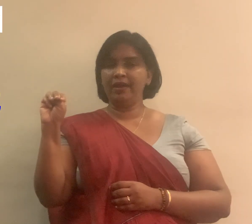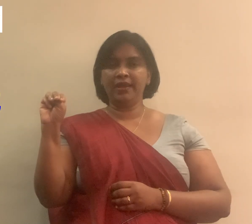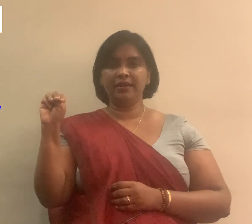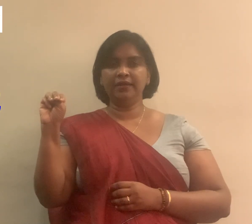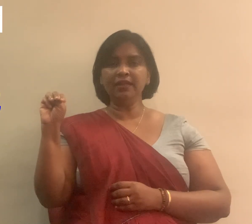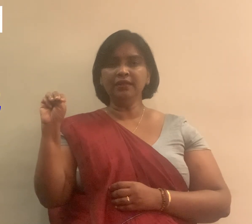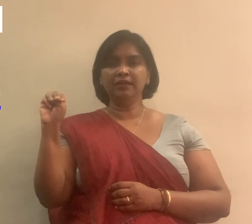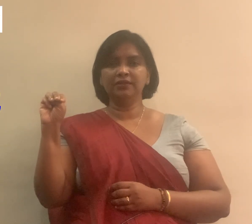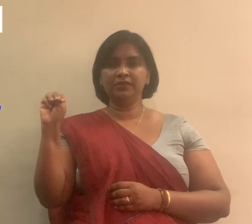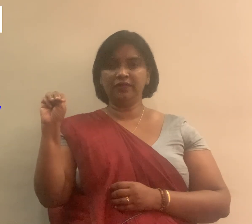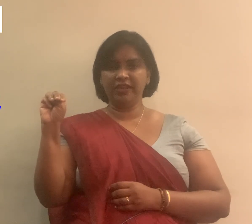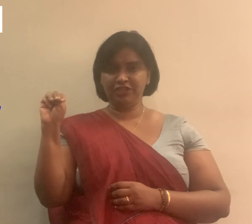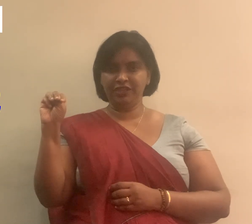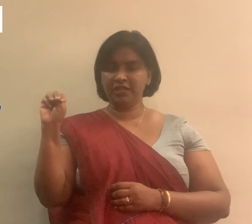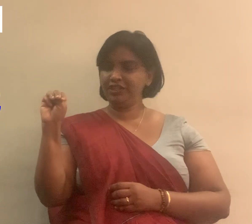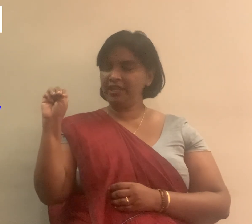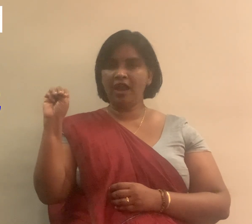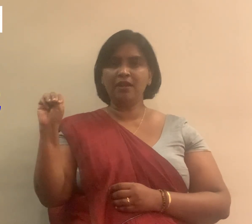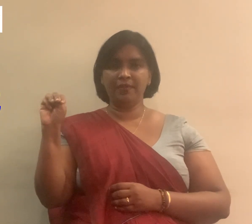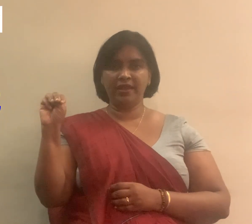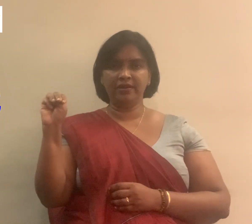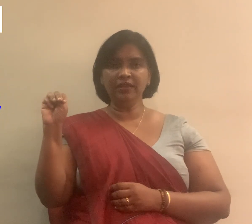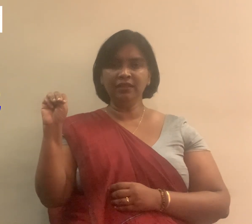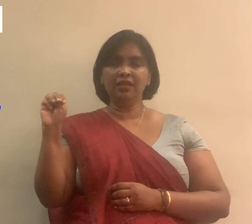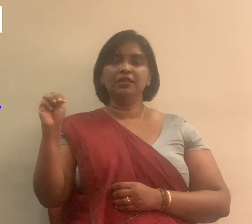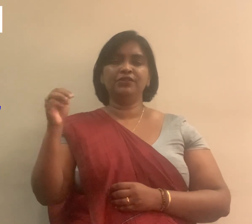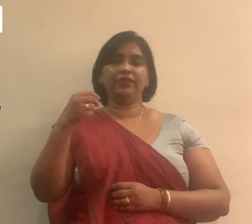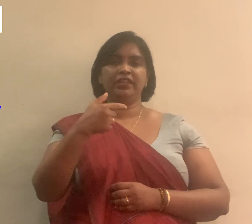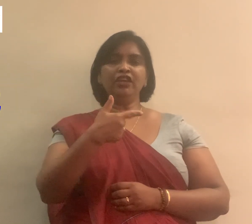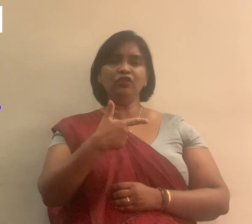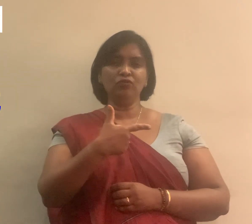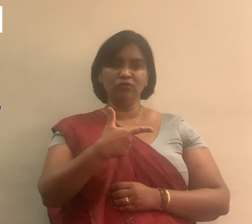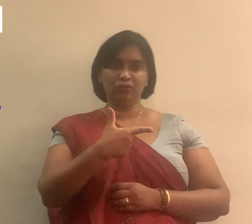අල්මයන්නට ව්‍යංජන අක්ෂරය අල්මයන්න ස්වරය ඌ.